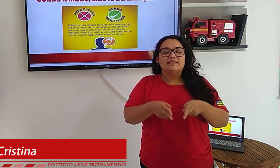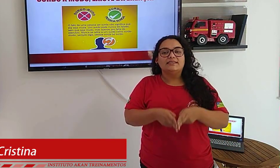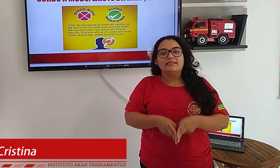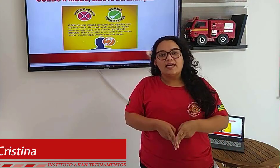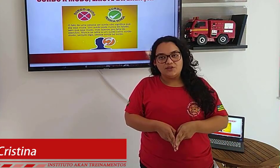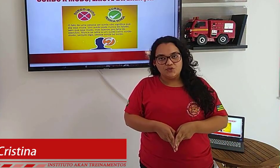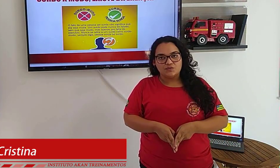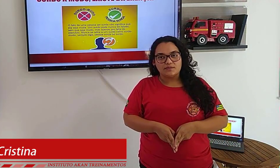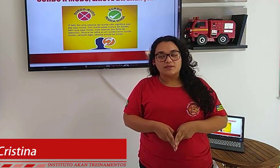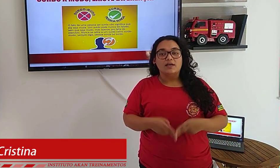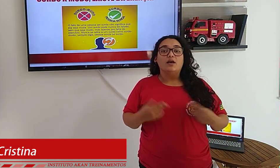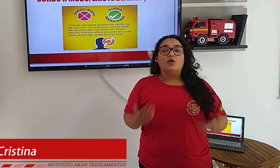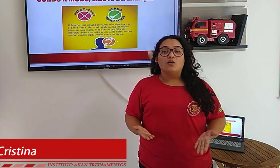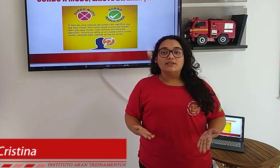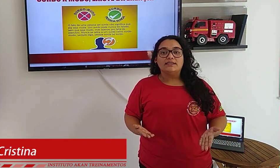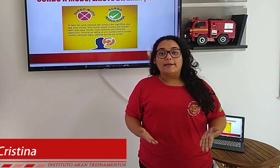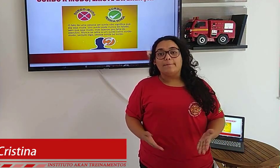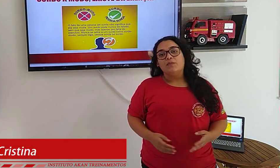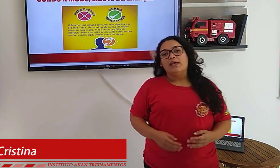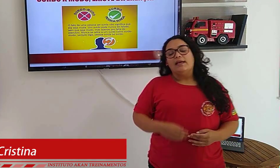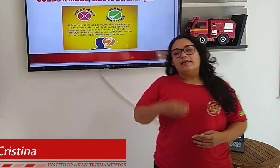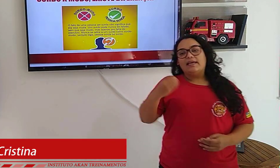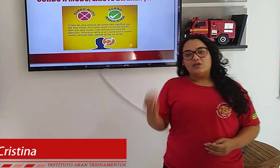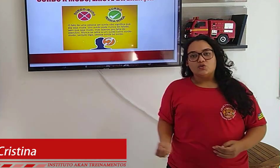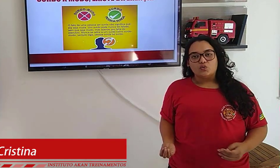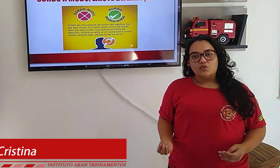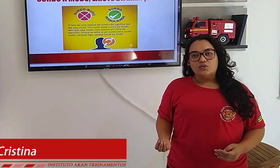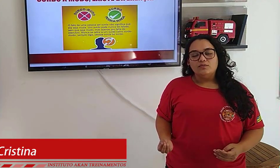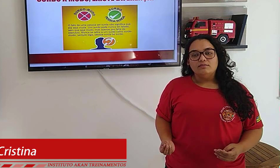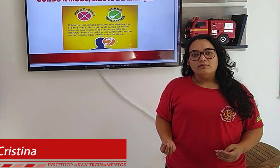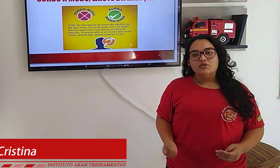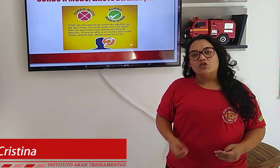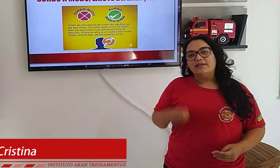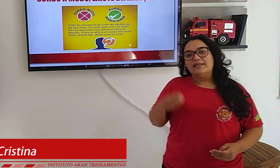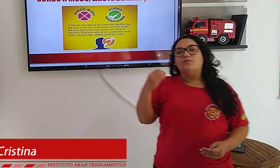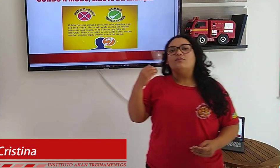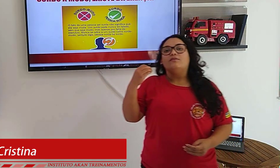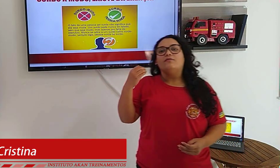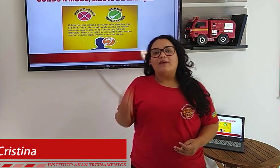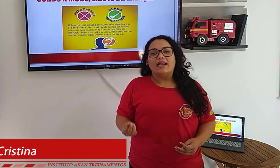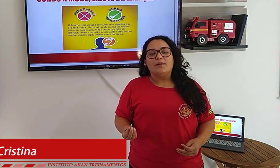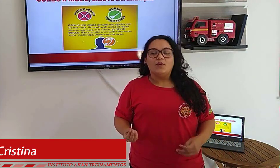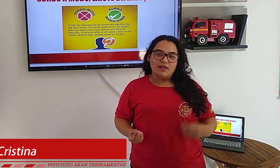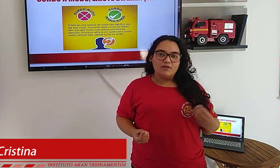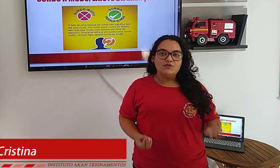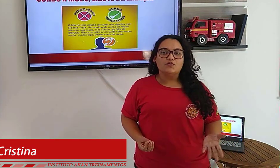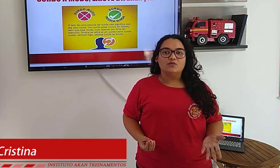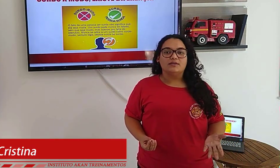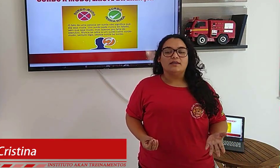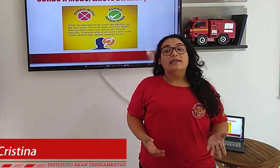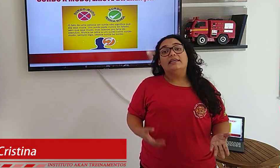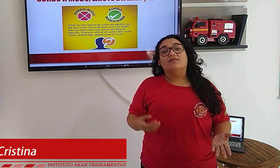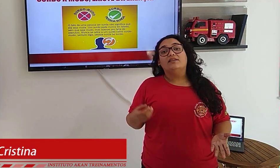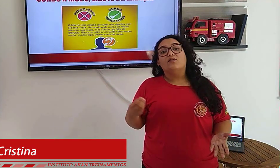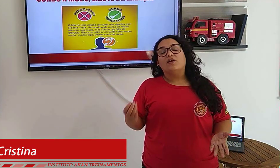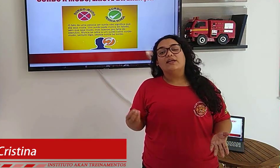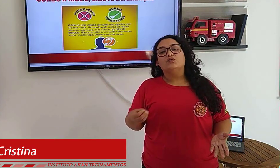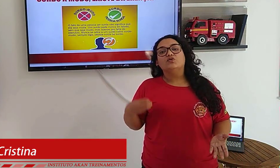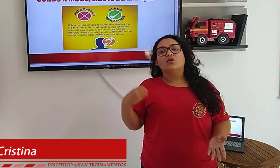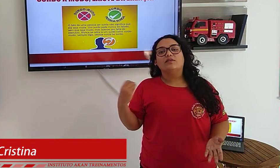andarem juntas. Como assim? Quem é surdo só não fala porque não escuta. Então, ela não conhece o som das palavras